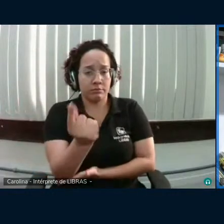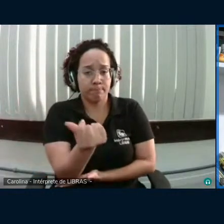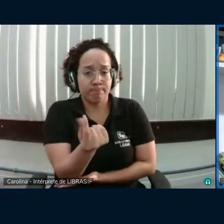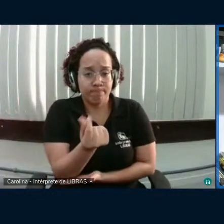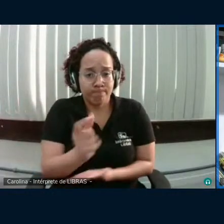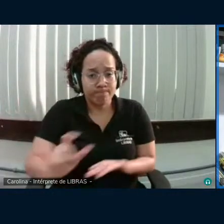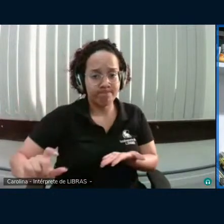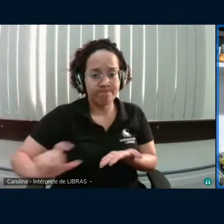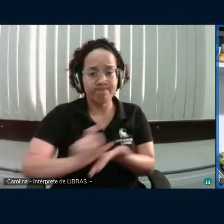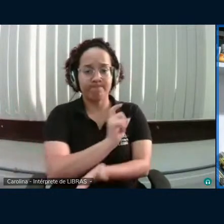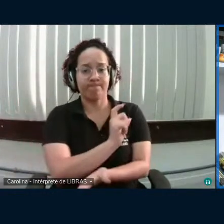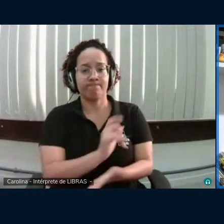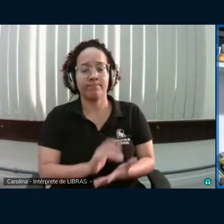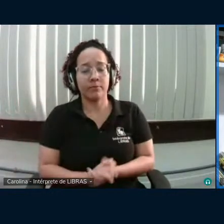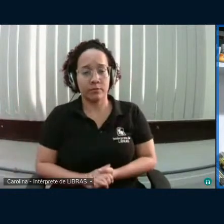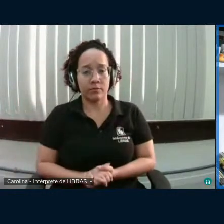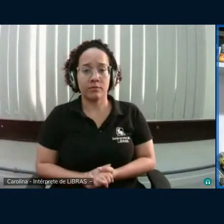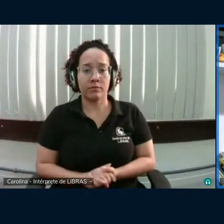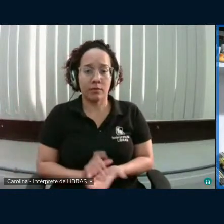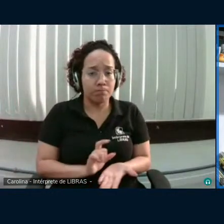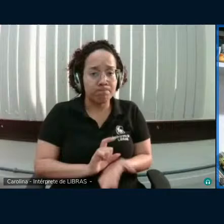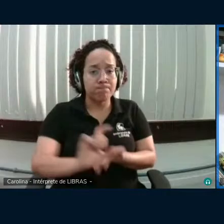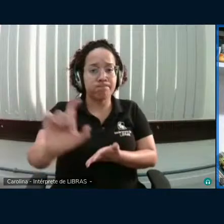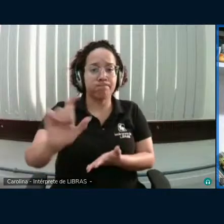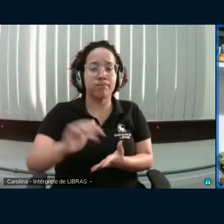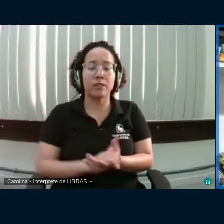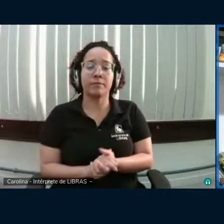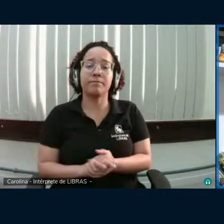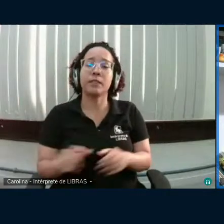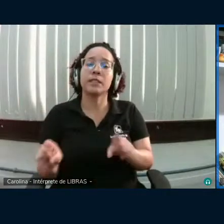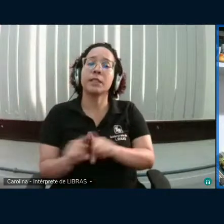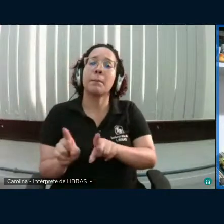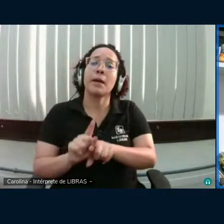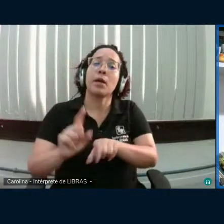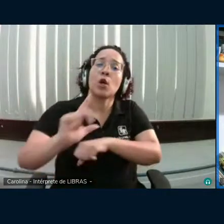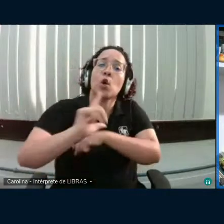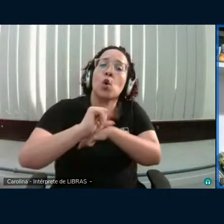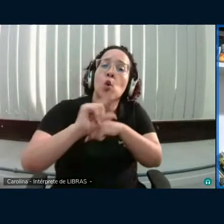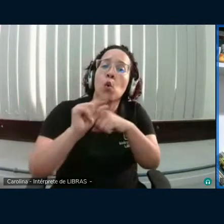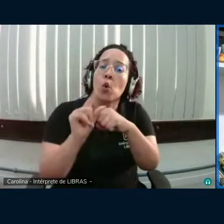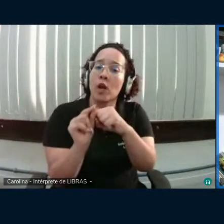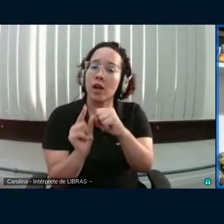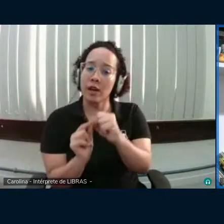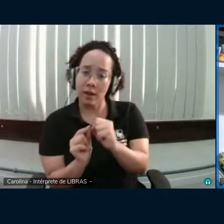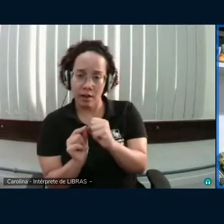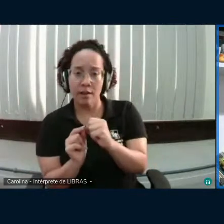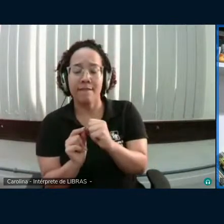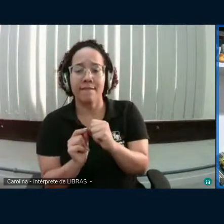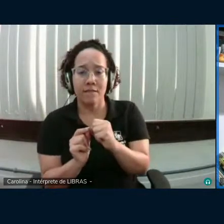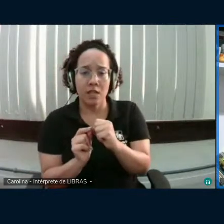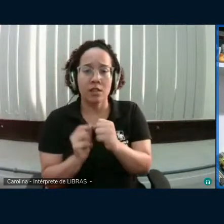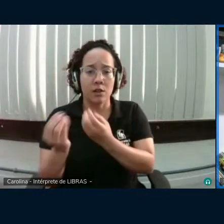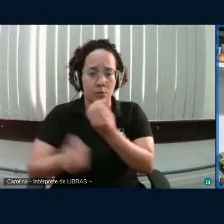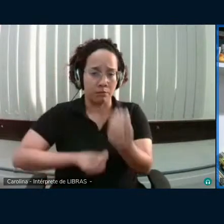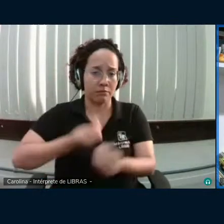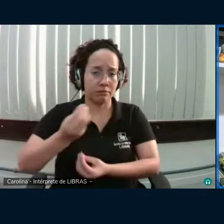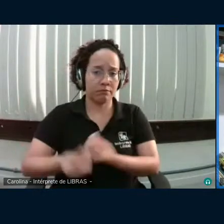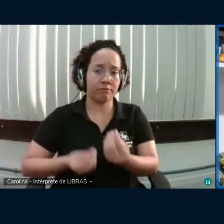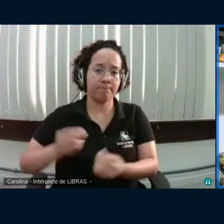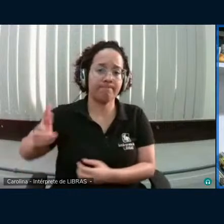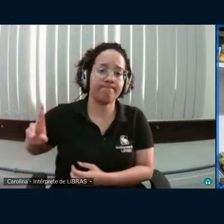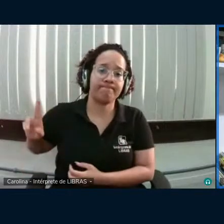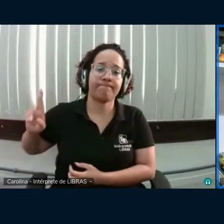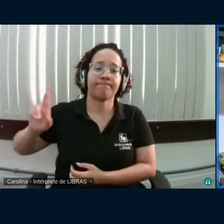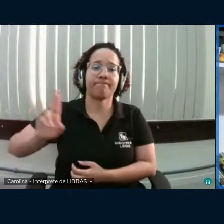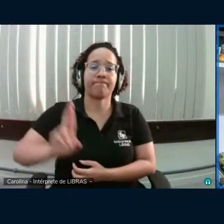organização, sobre as respostas que tem dado, sobre o CONIF, como é que o CONIF age ao longo do tempo, como entidade